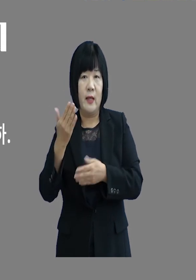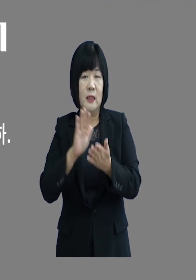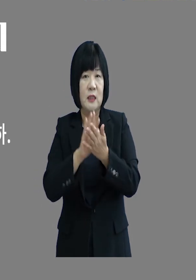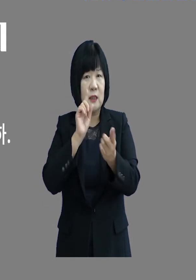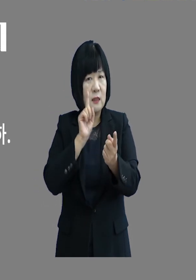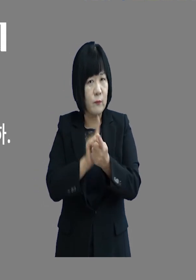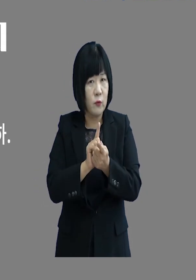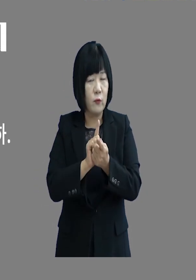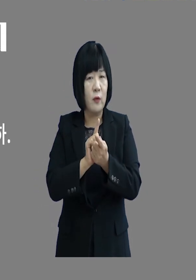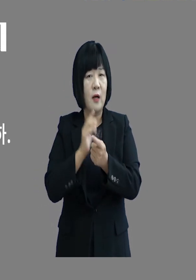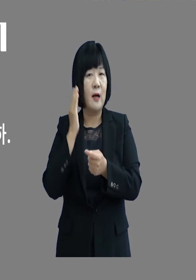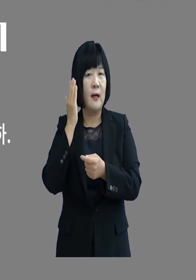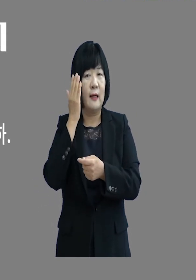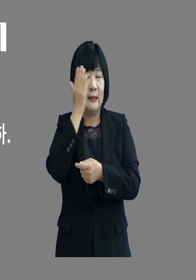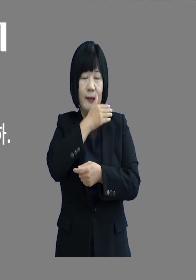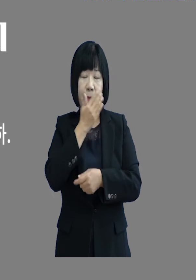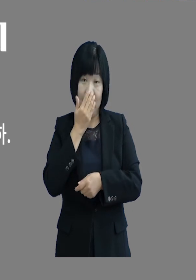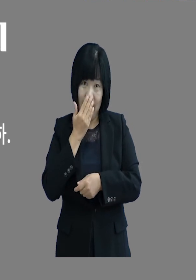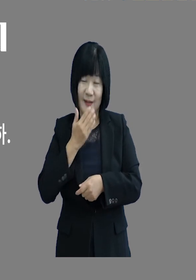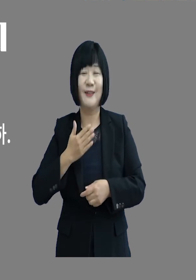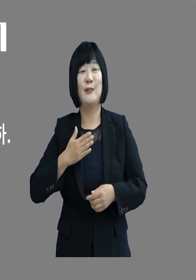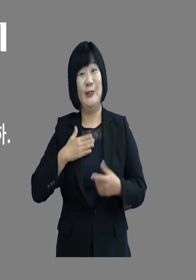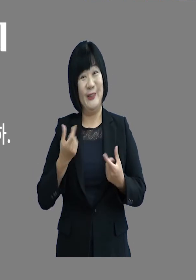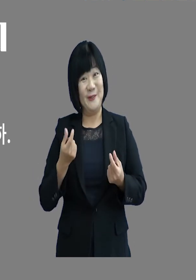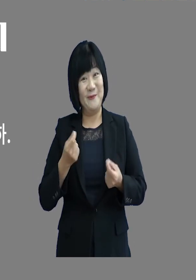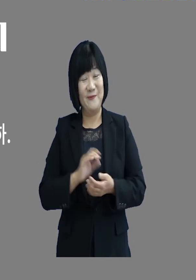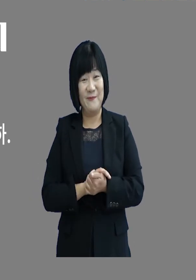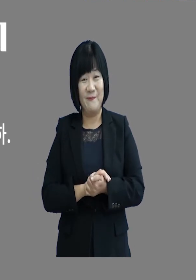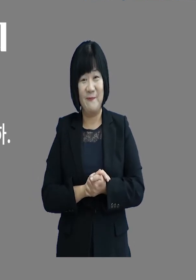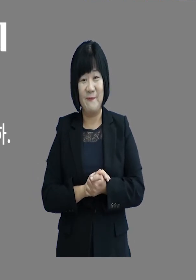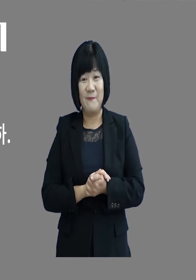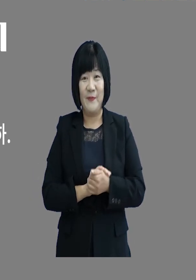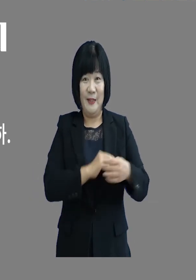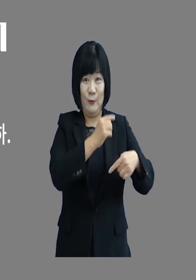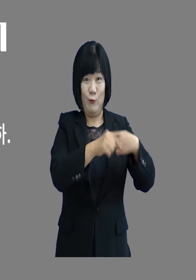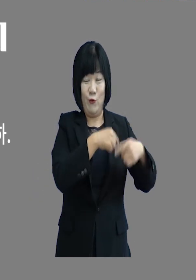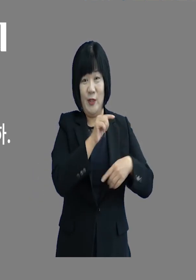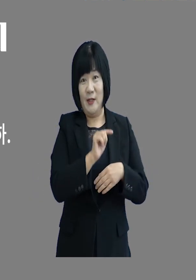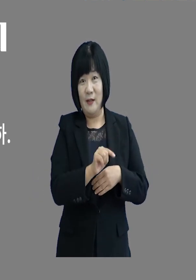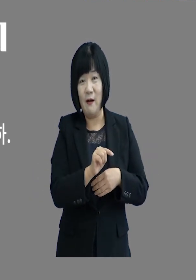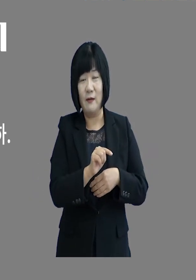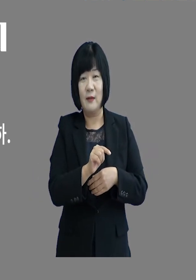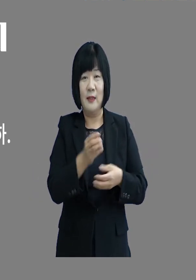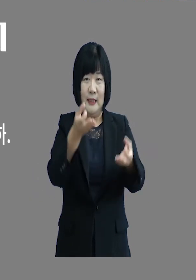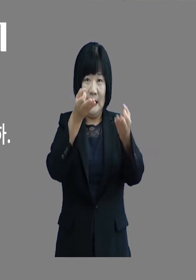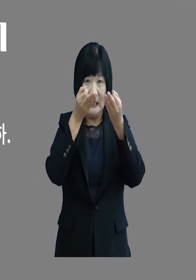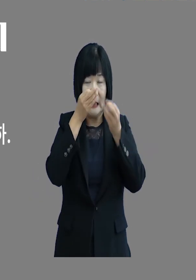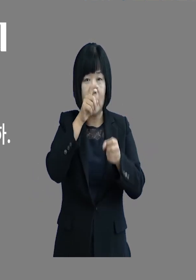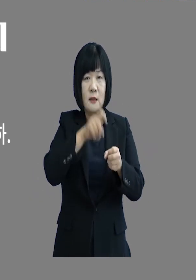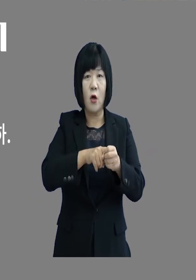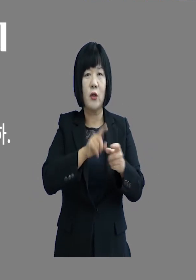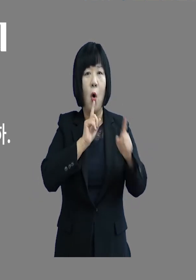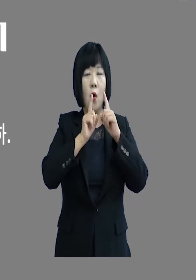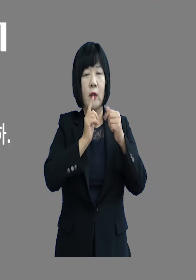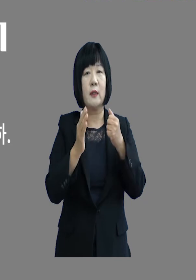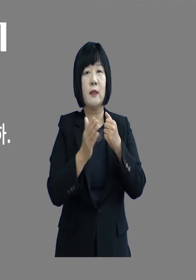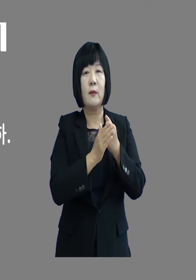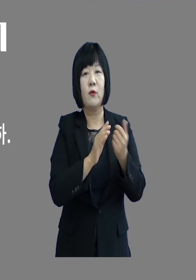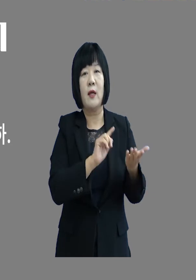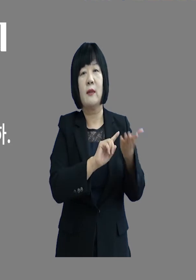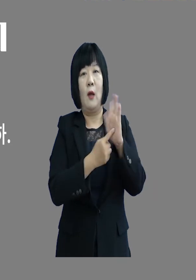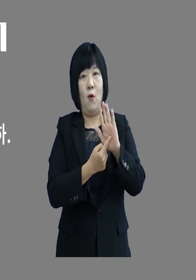직설적이면서 담백하다고 할까요? 저처럼? 이 수어가 시각적인 언어이기 때문에 생겨난 게 있는데요.